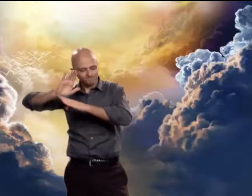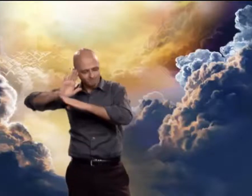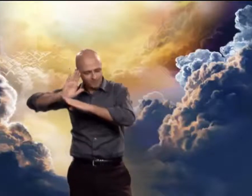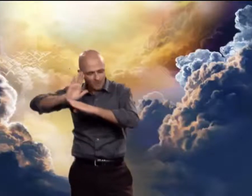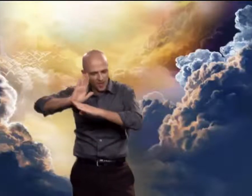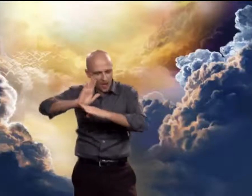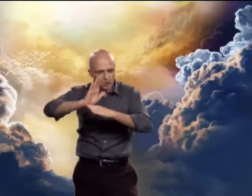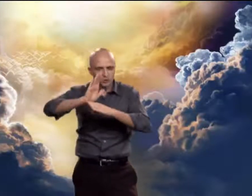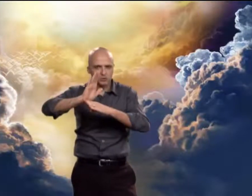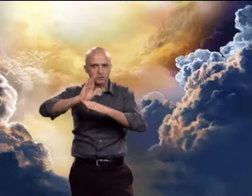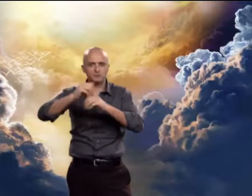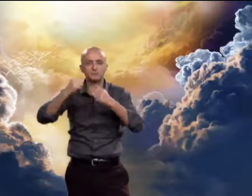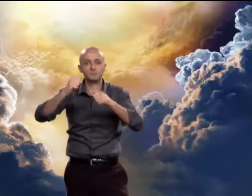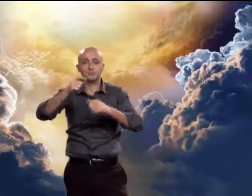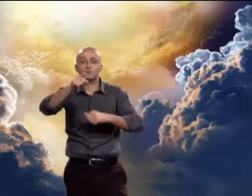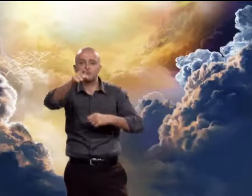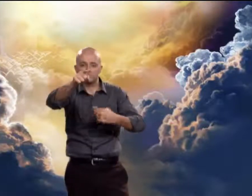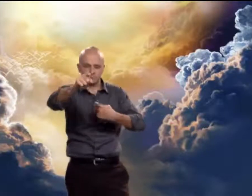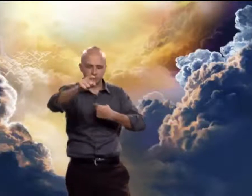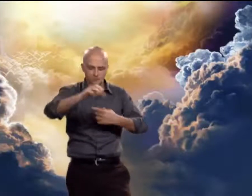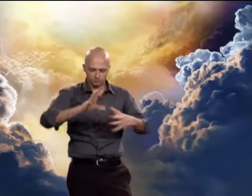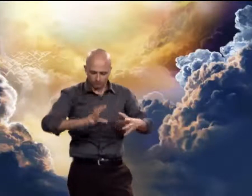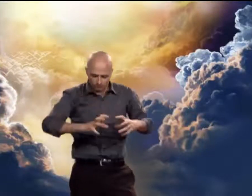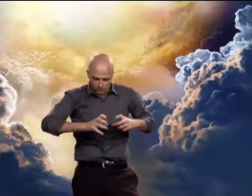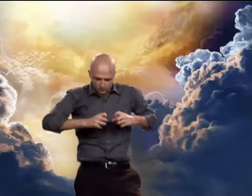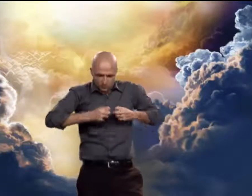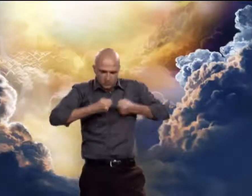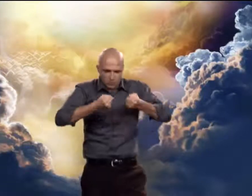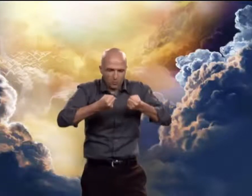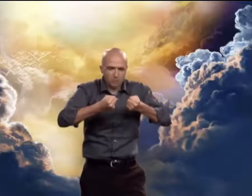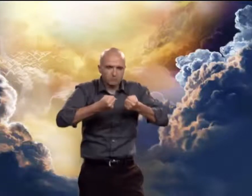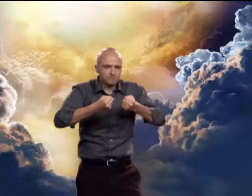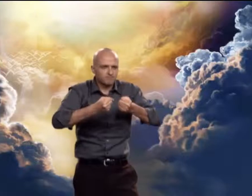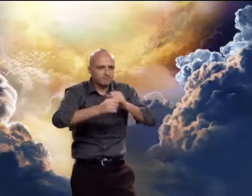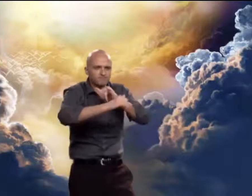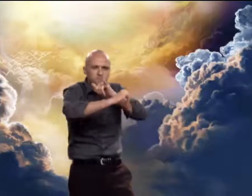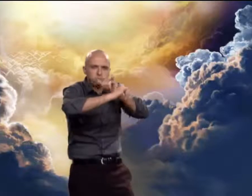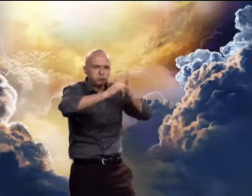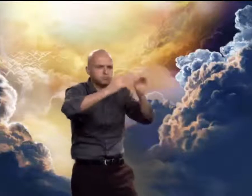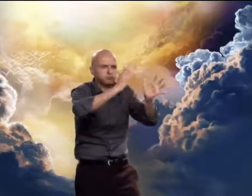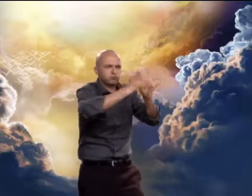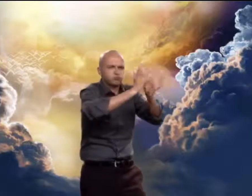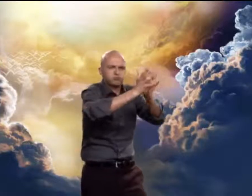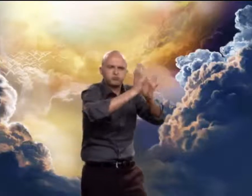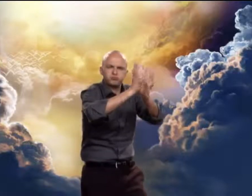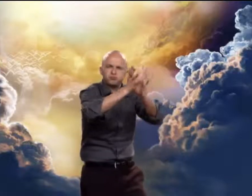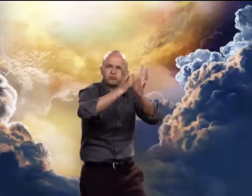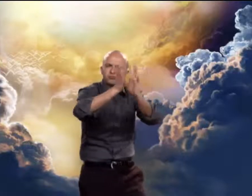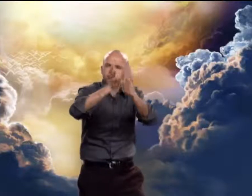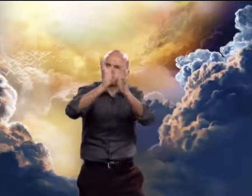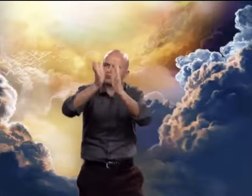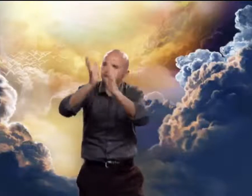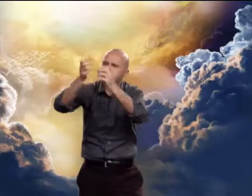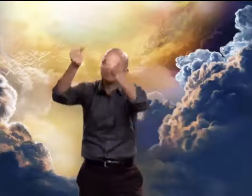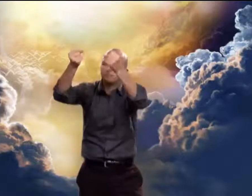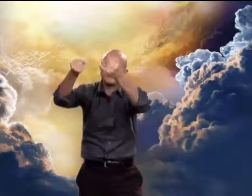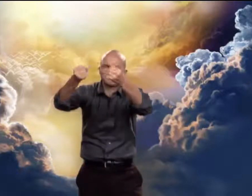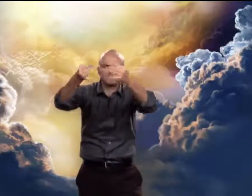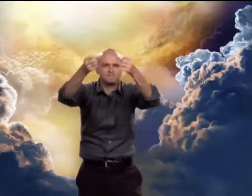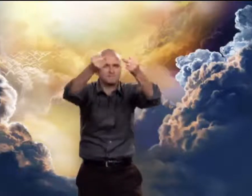para levar as boas novas aos que estavam preparados para recebê-las e que alegremente falariam delas aos outros. Cristo se humilhou